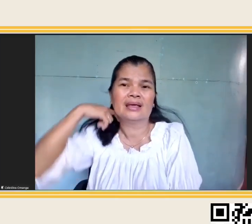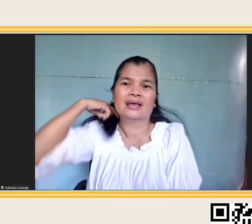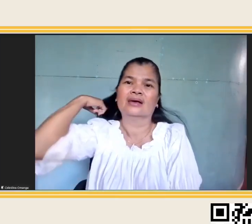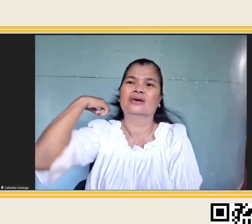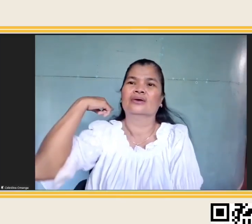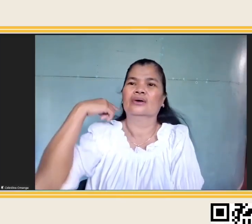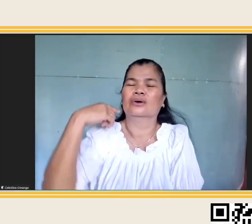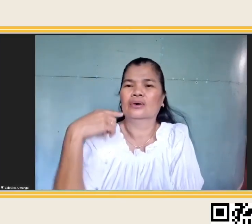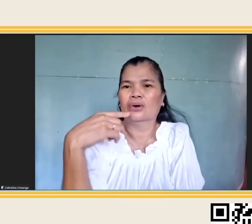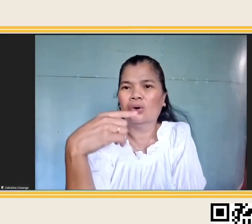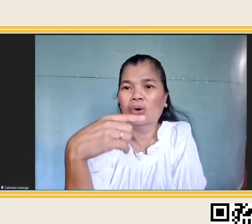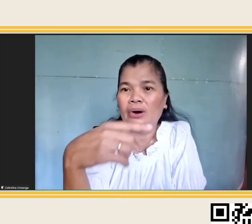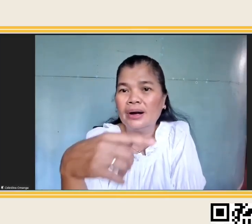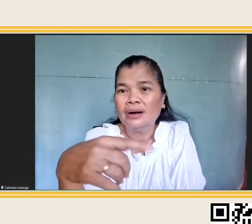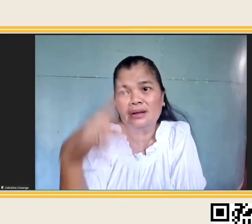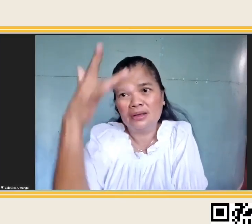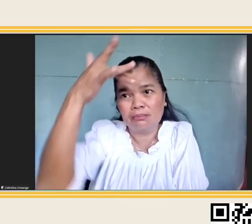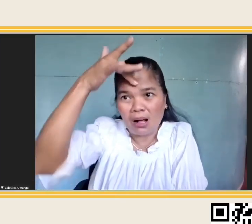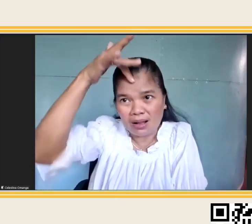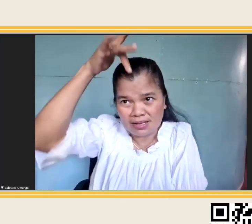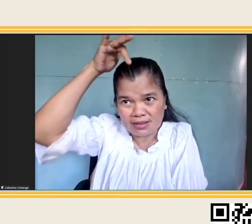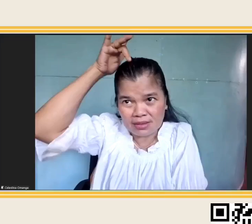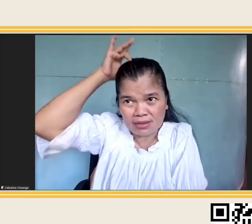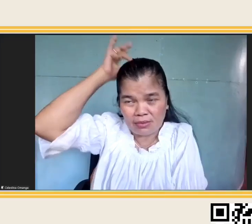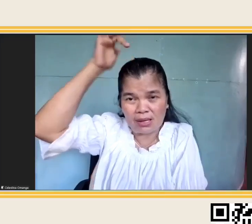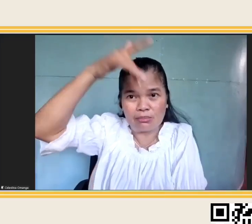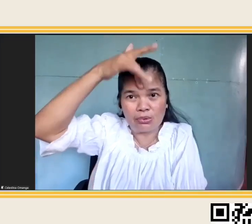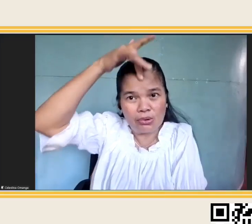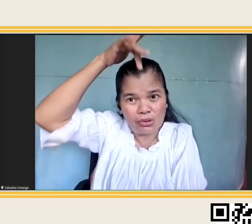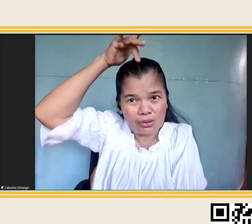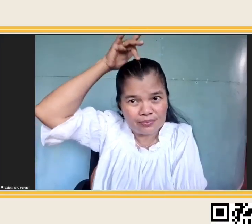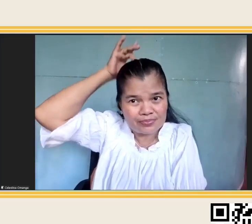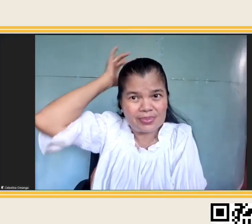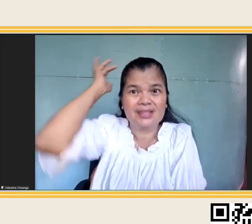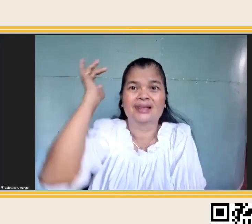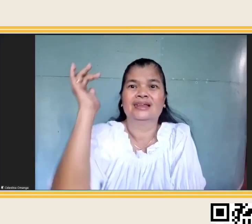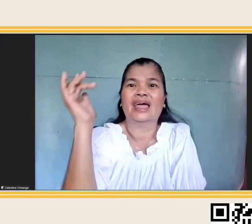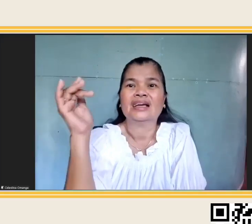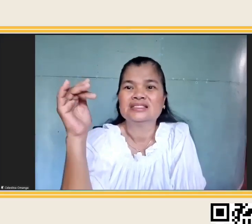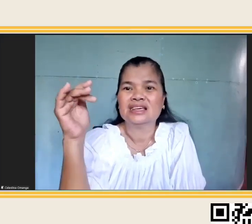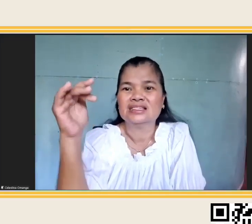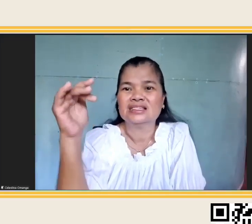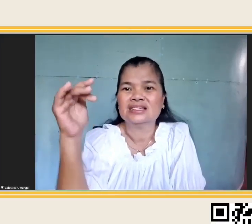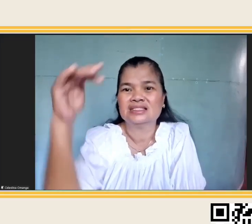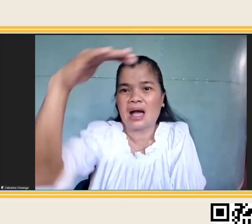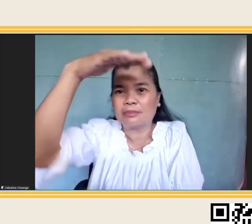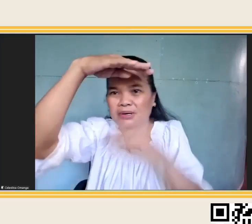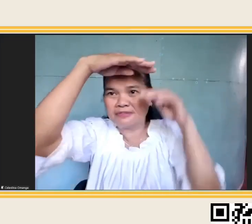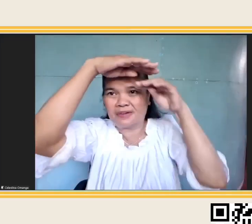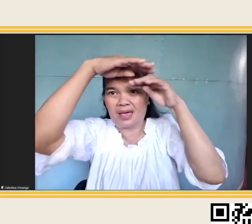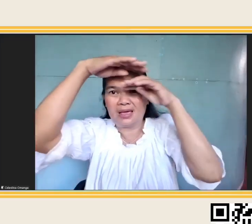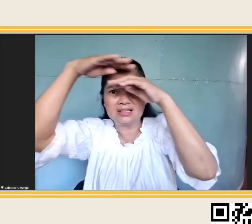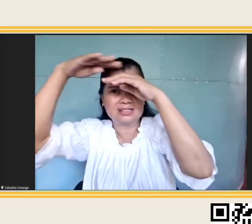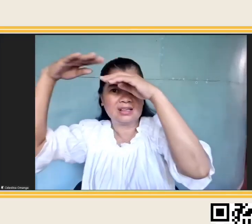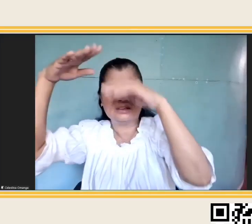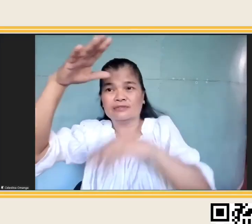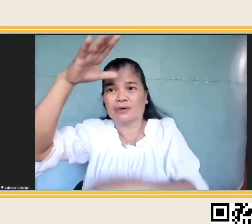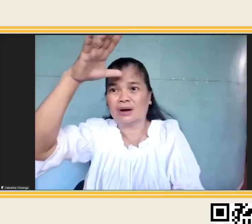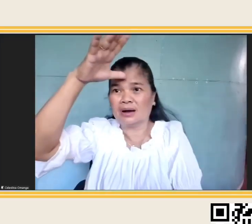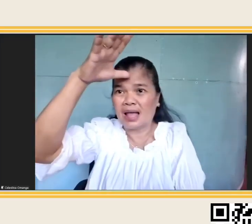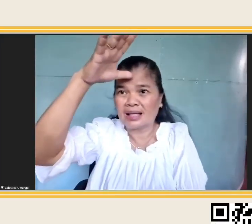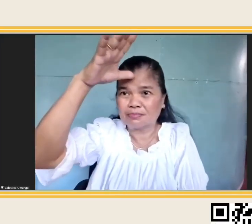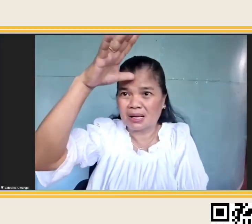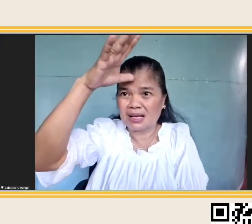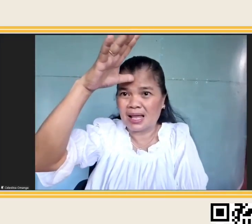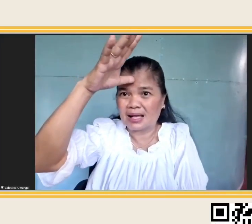Okay. Or, bald. Walang buhok. Next is the upper face,